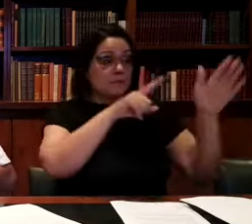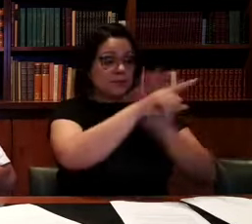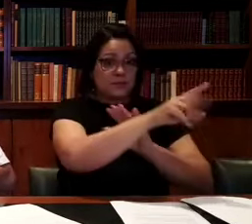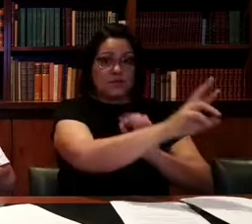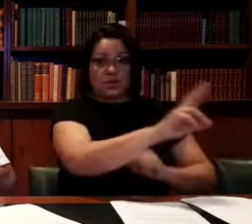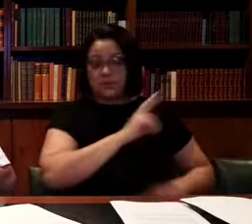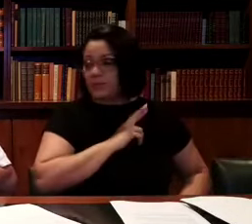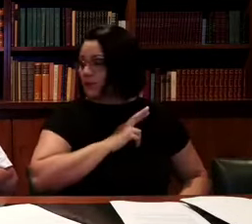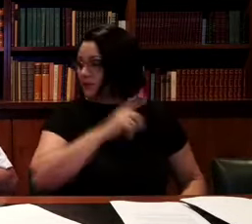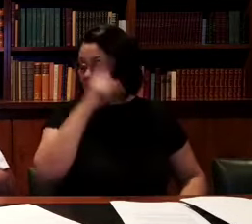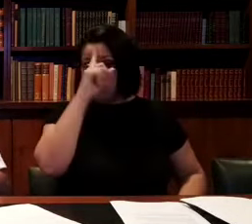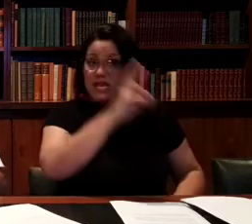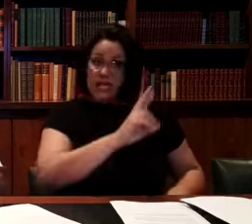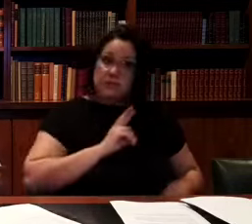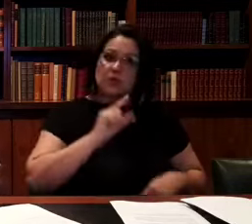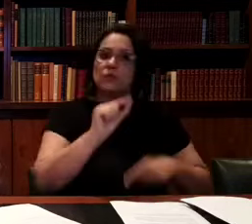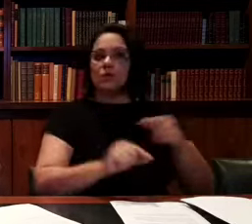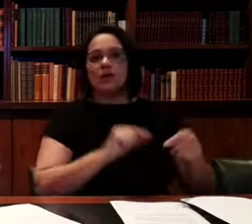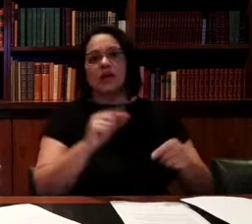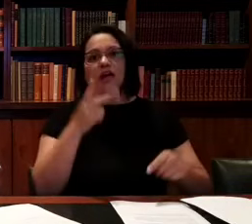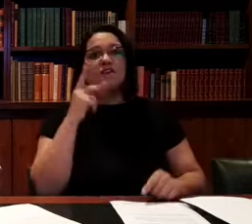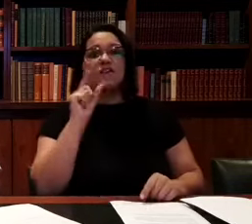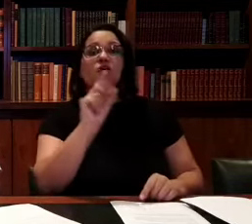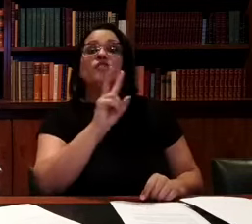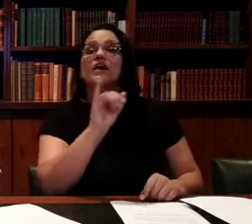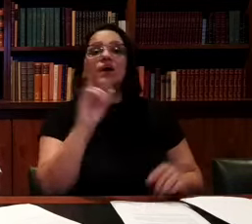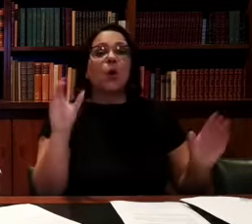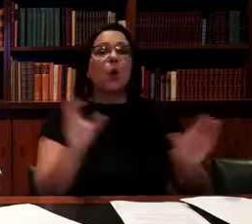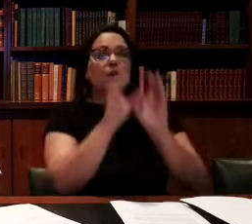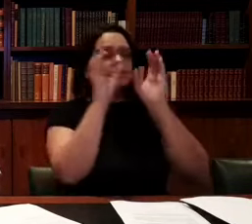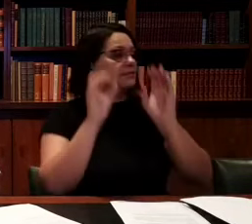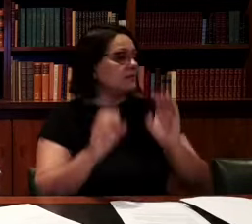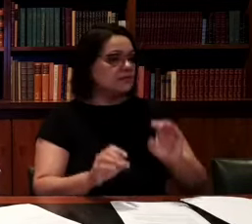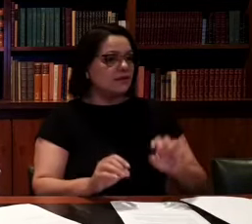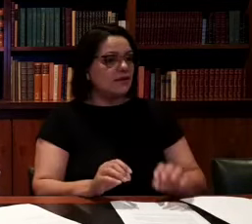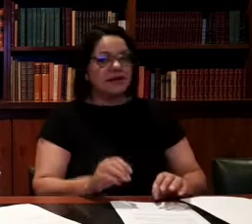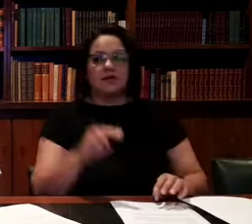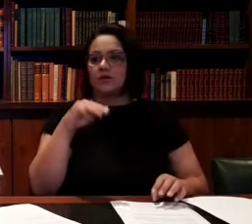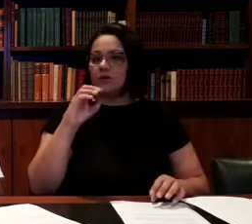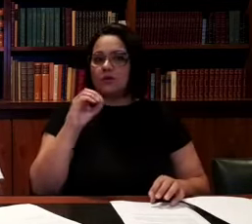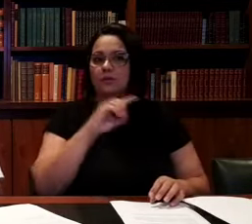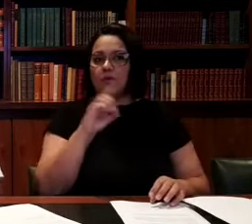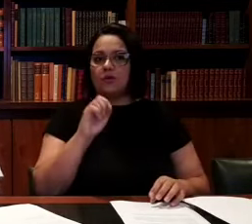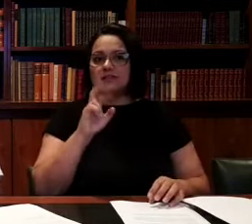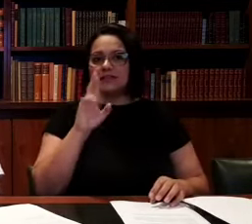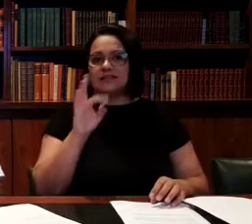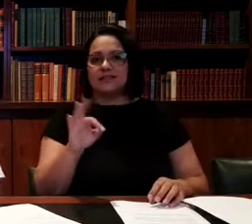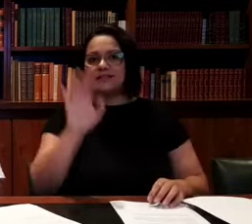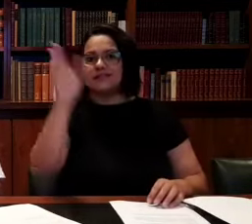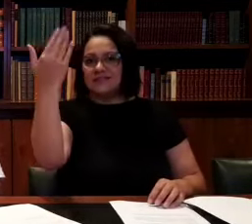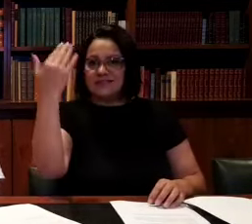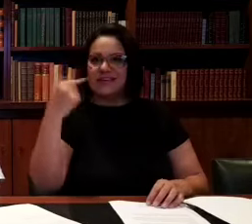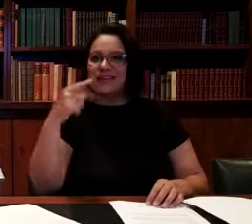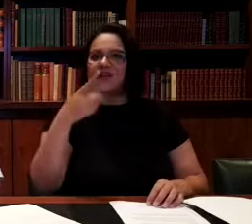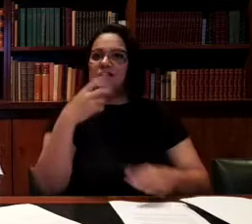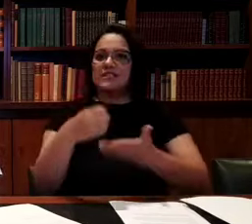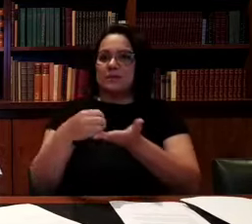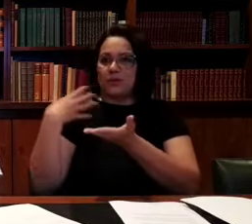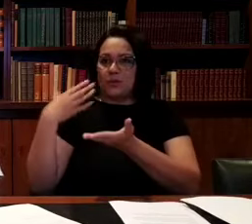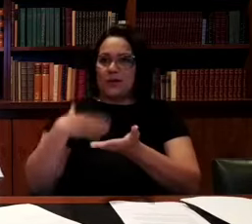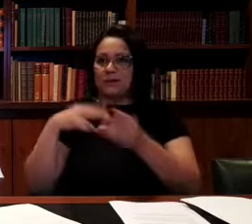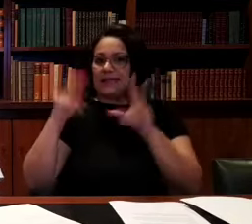sei qual é qual é a resposta dele mas estava sendo coincidente Cadê o cabra da peste vou sair ou poderá se você que passar